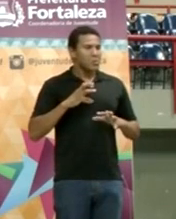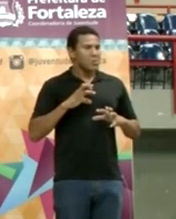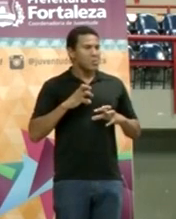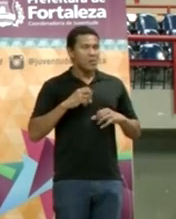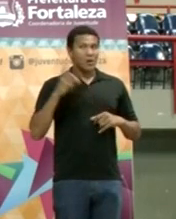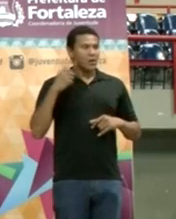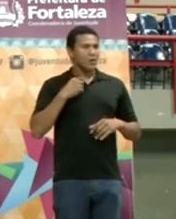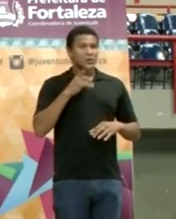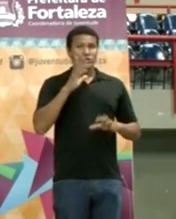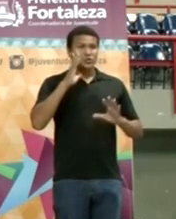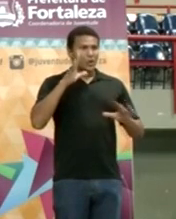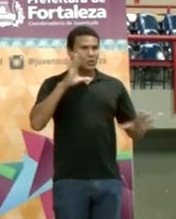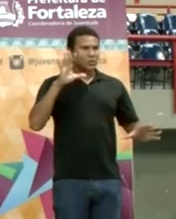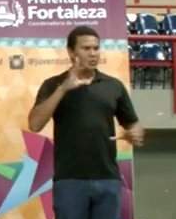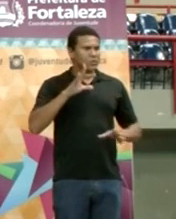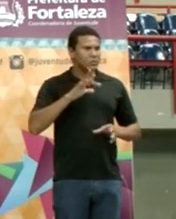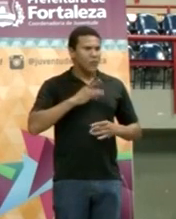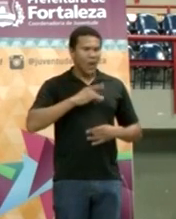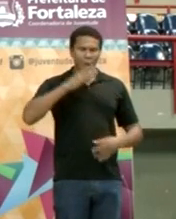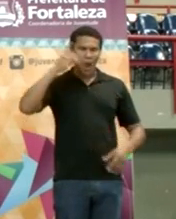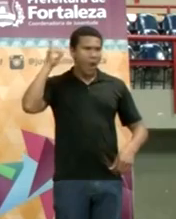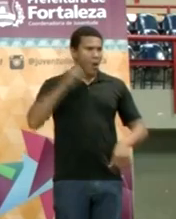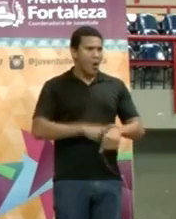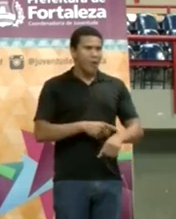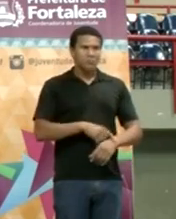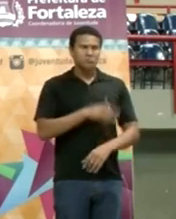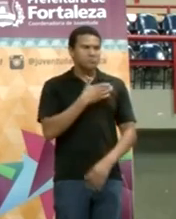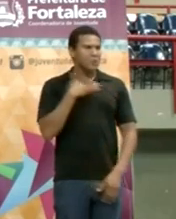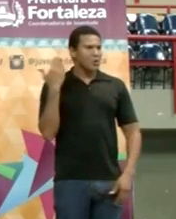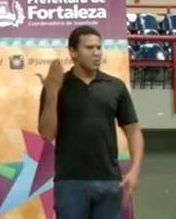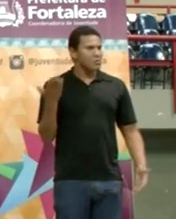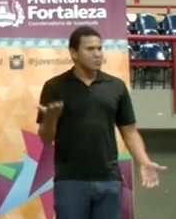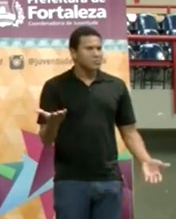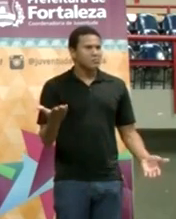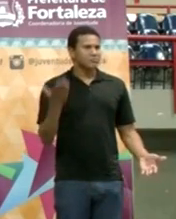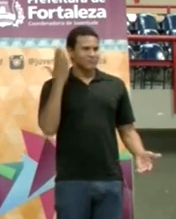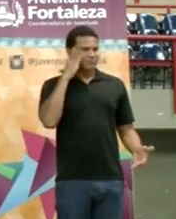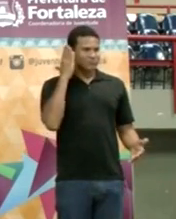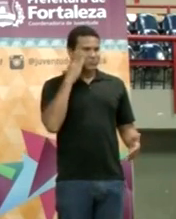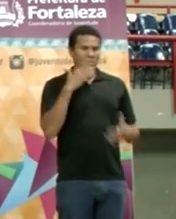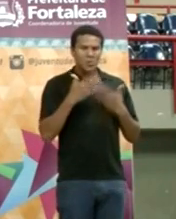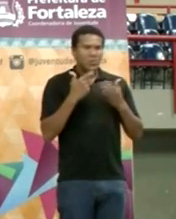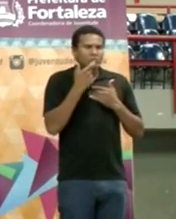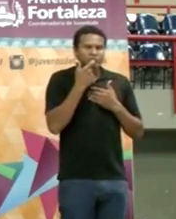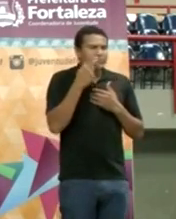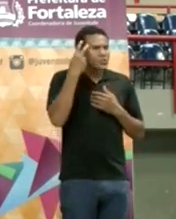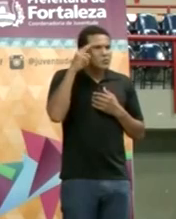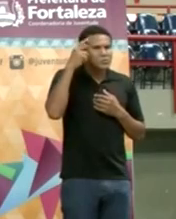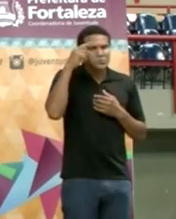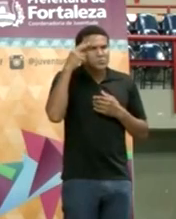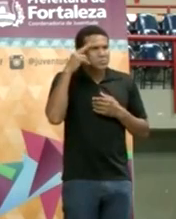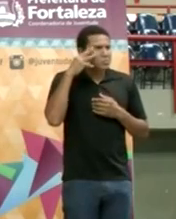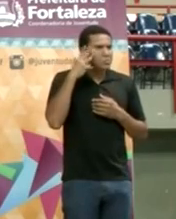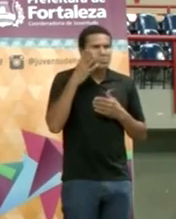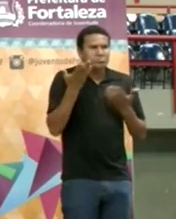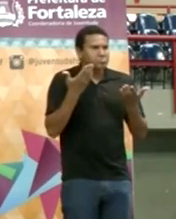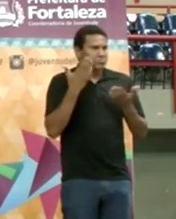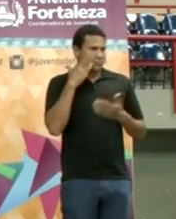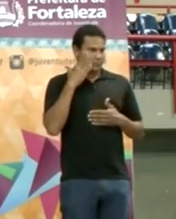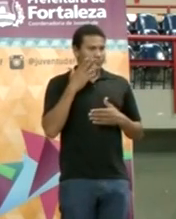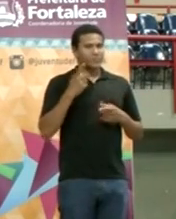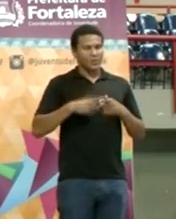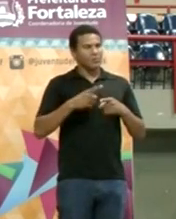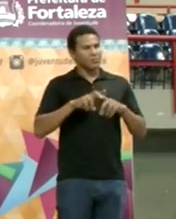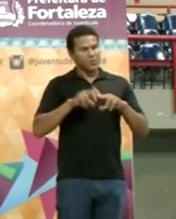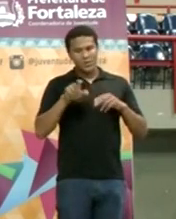mais lenta. E lembrem-se que cada vírus tem a sua especificidade, tá? Então aí você tem o ciclo da AIDS novamente. O HIV invade